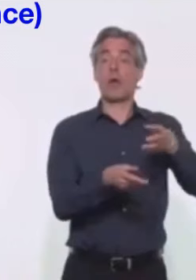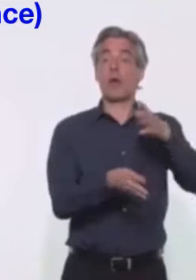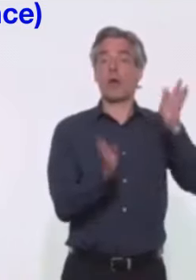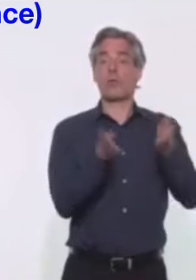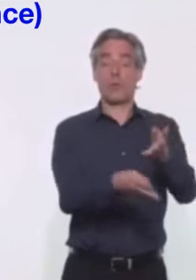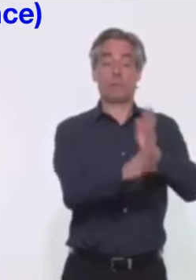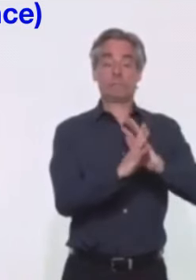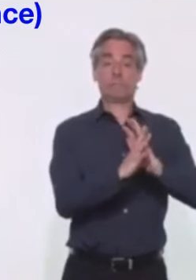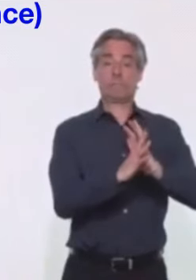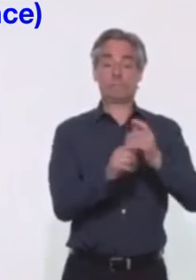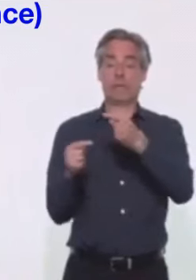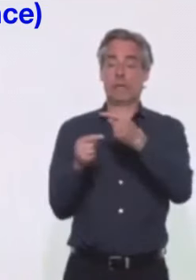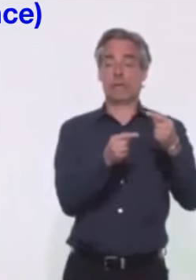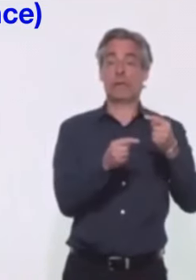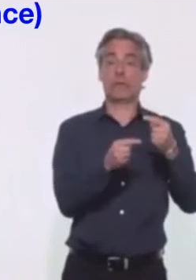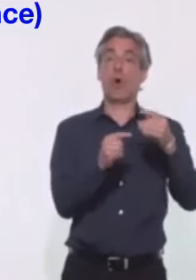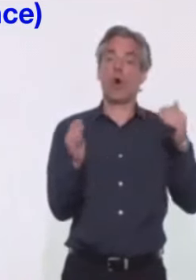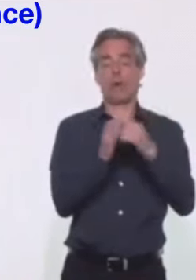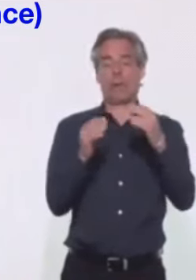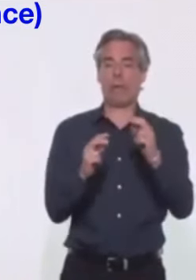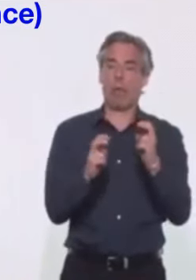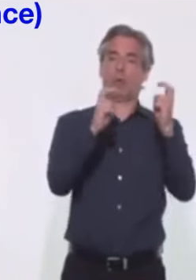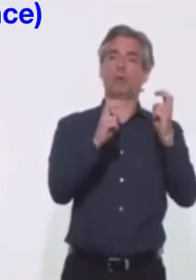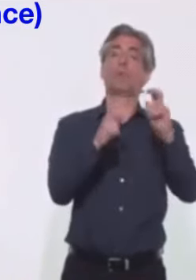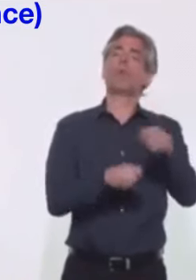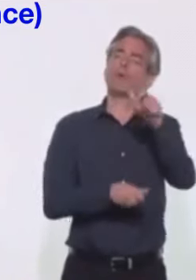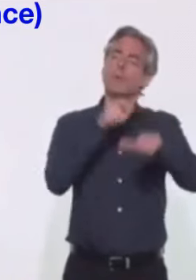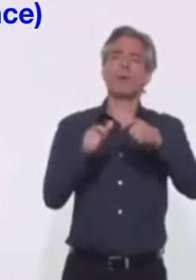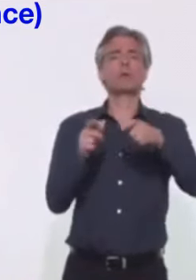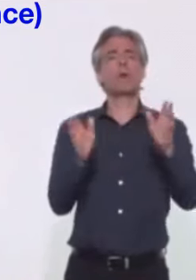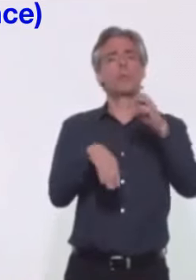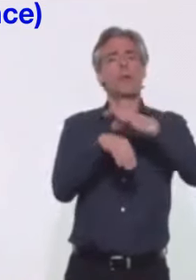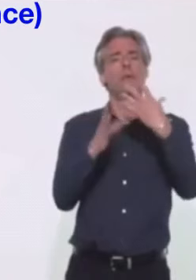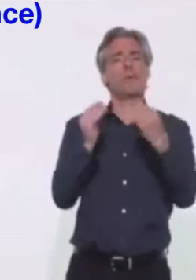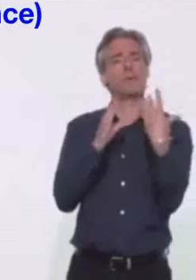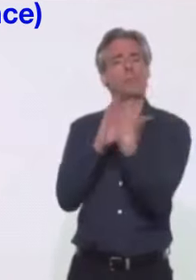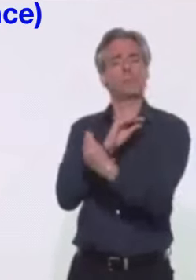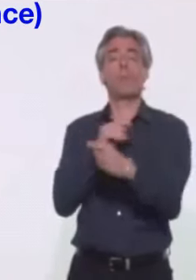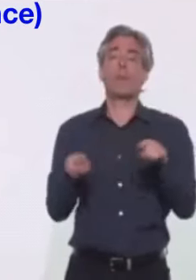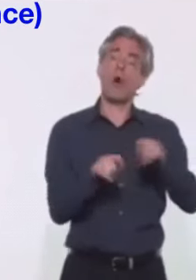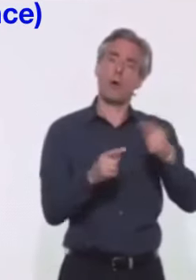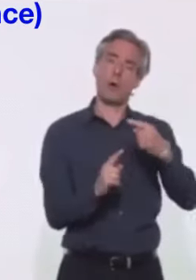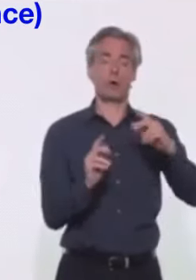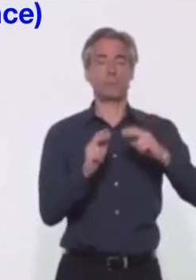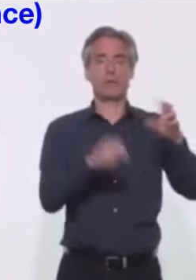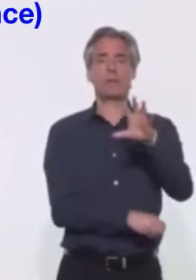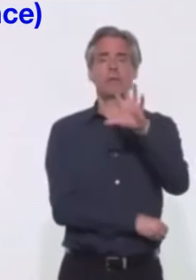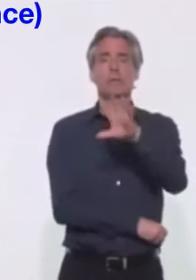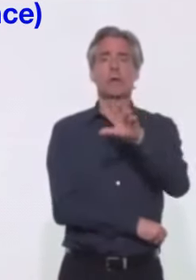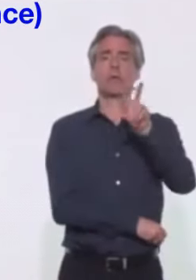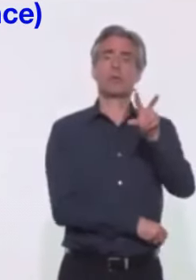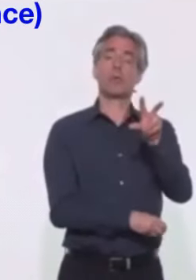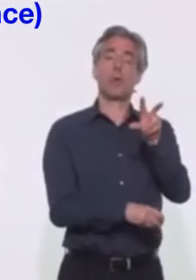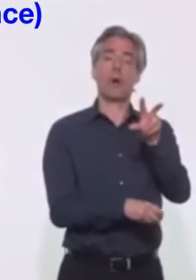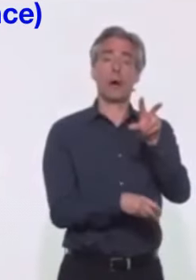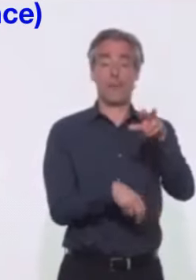l'hôpital. Cela représente encore une hausse, même s'il y a beaucoup de sorties, encore un solde positif de 53 malades à